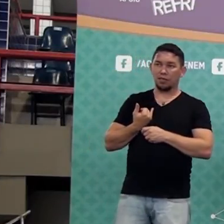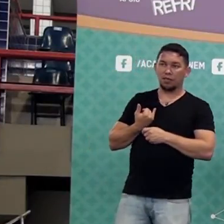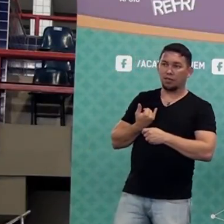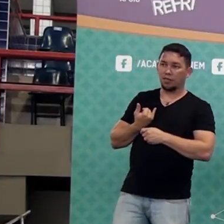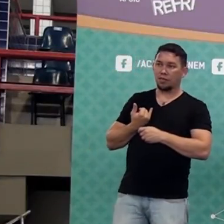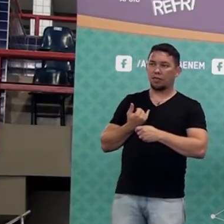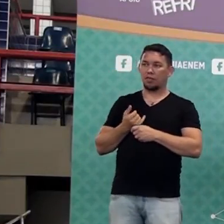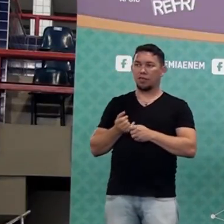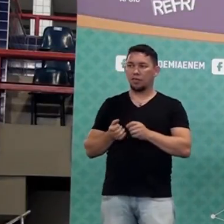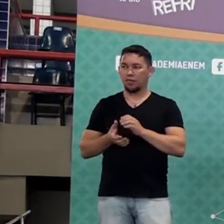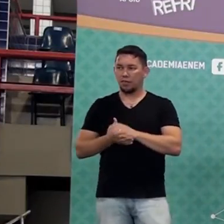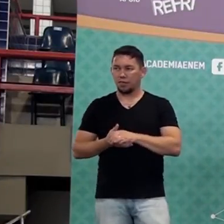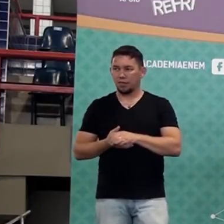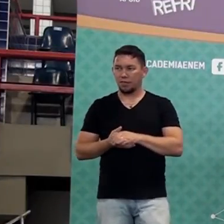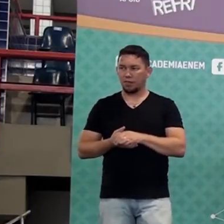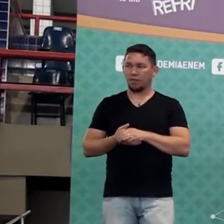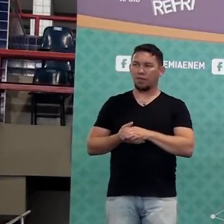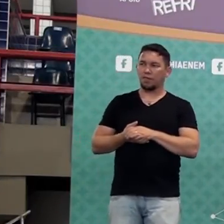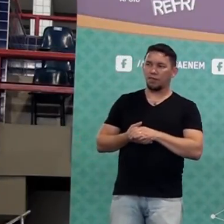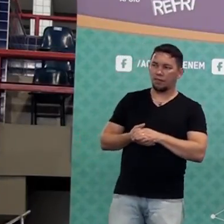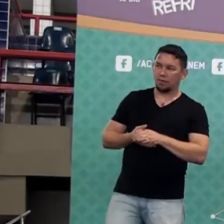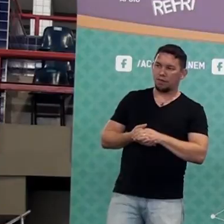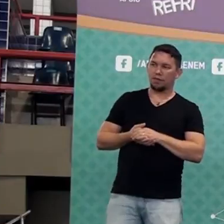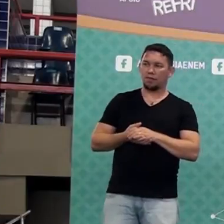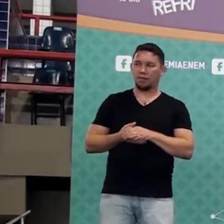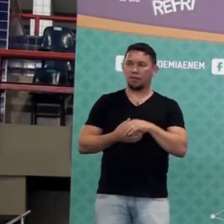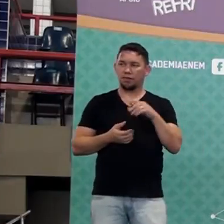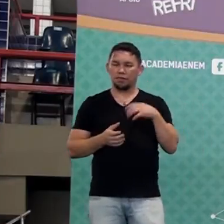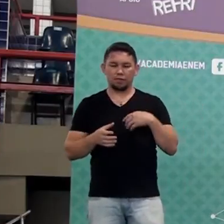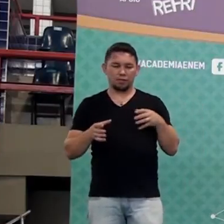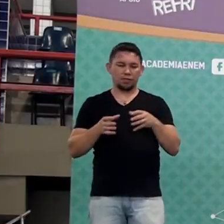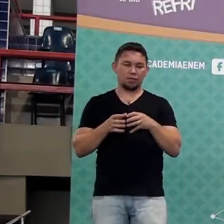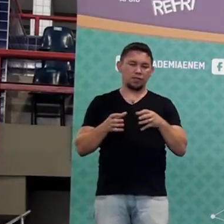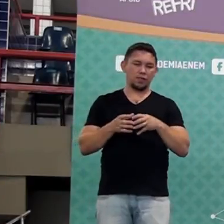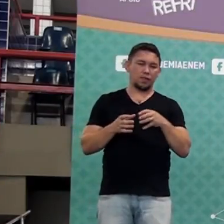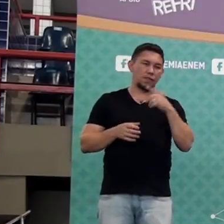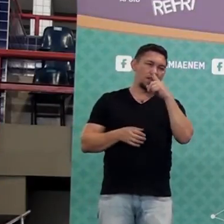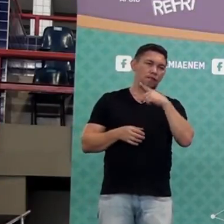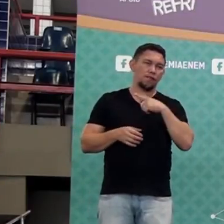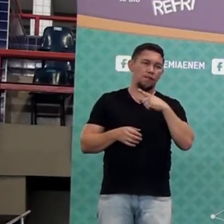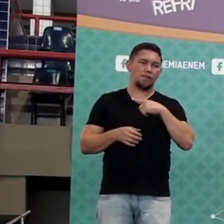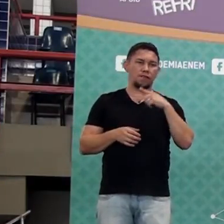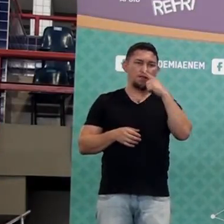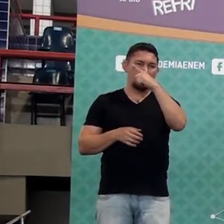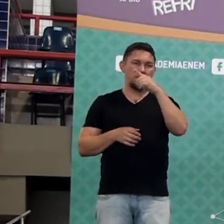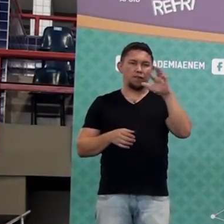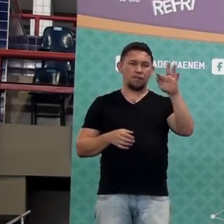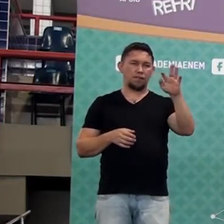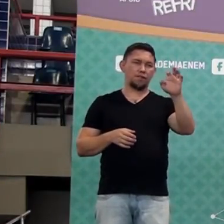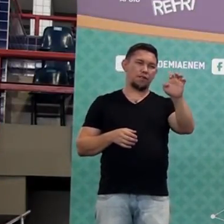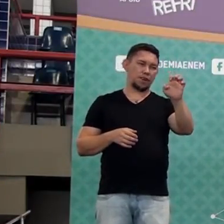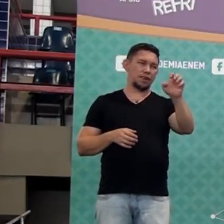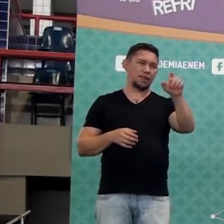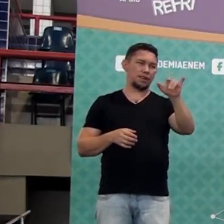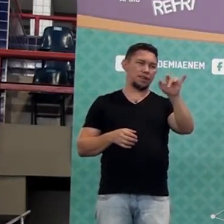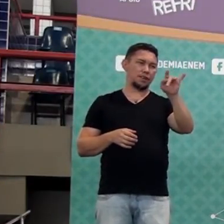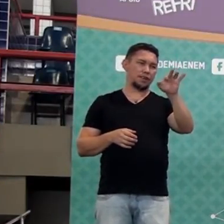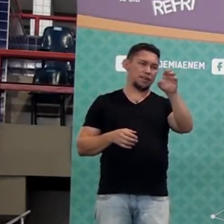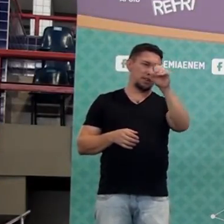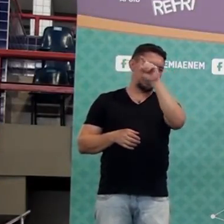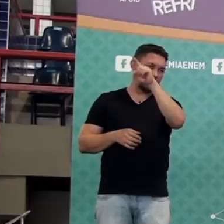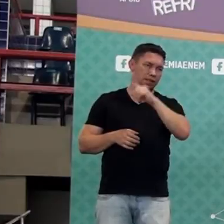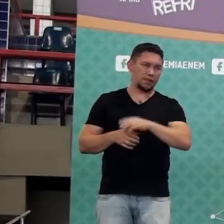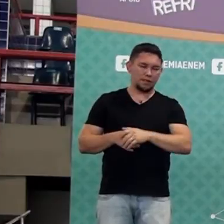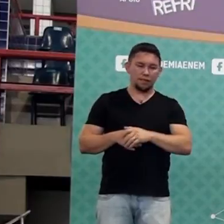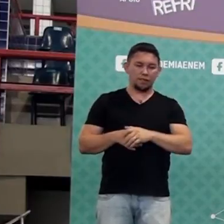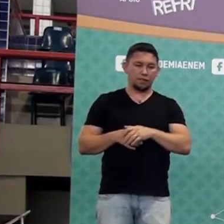Era de Flecheiras? Pronto, então tá, é de Flecheiras. Ele disse, professor, lá eles instalaram esses